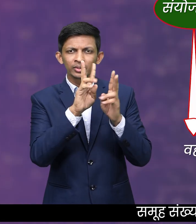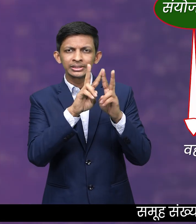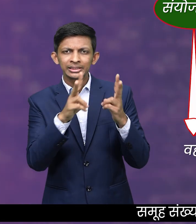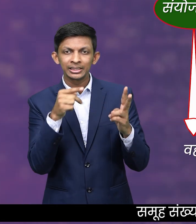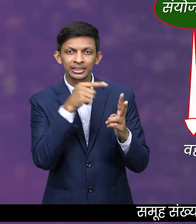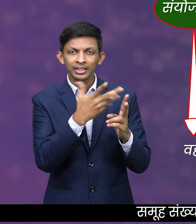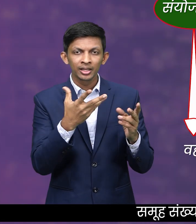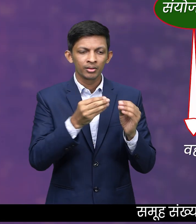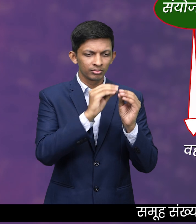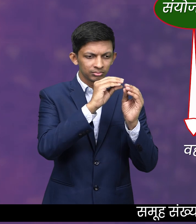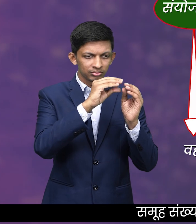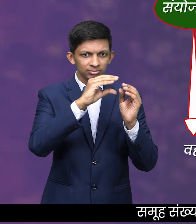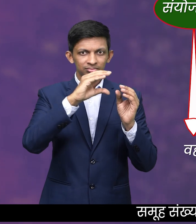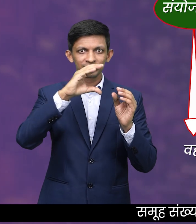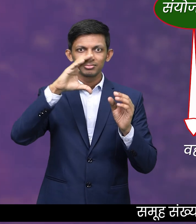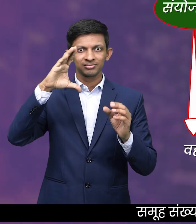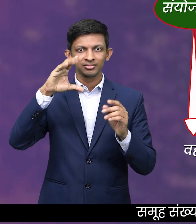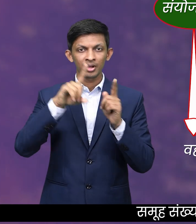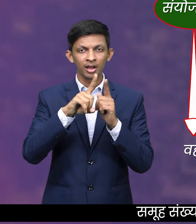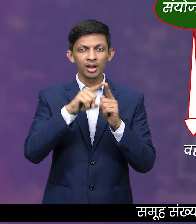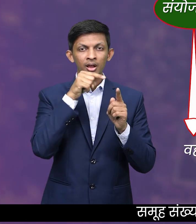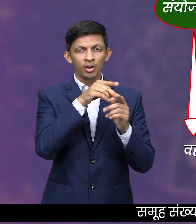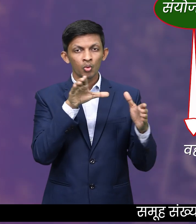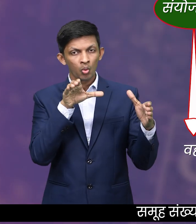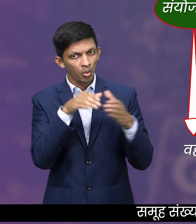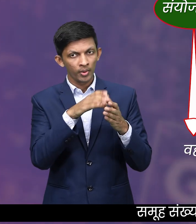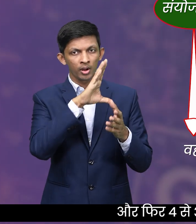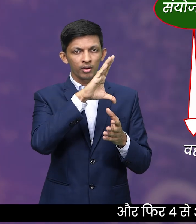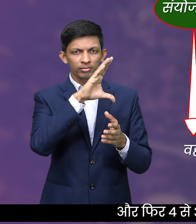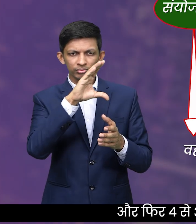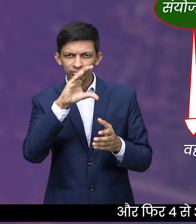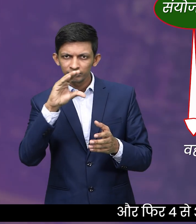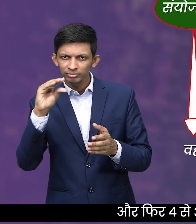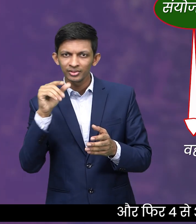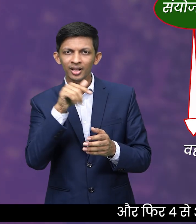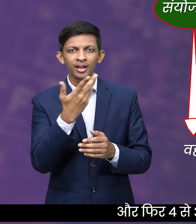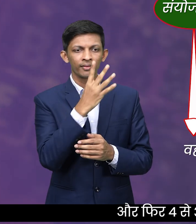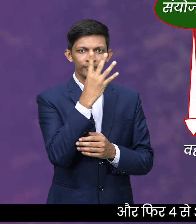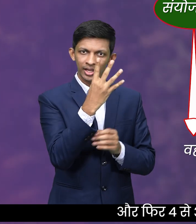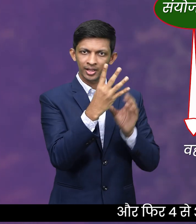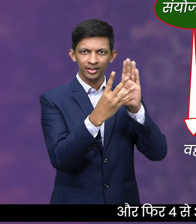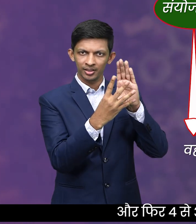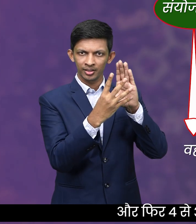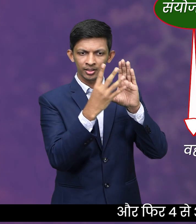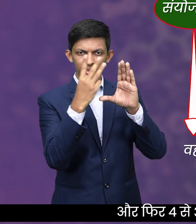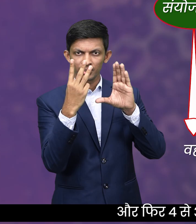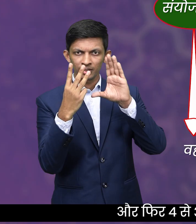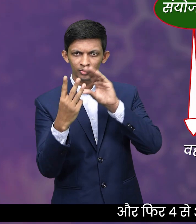में संबंध में 4 तक बढ़ जाती है और फिर 4 से 3, 3 से